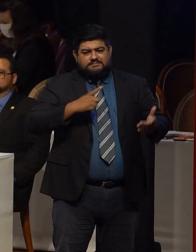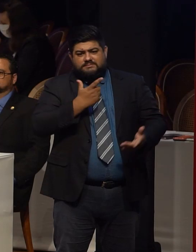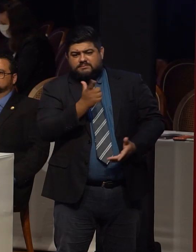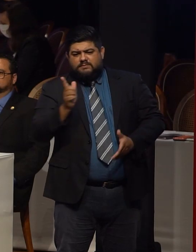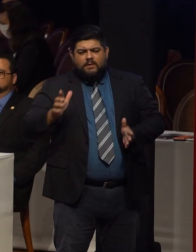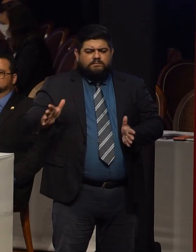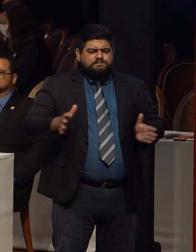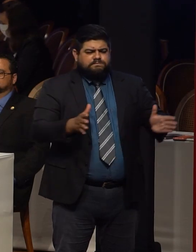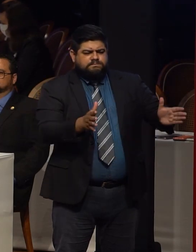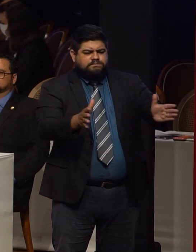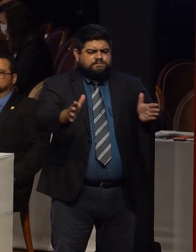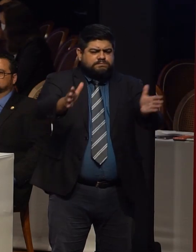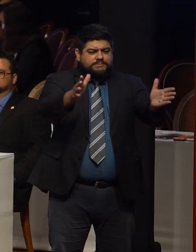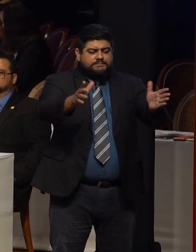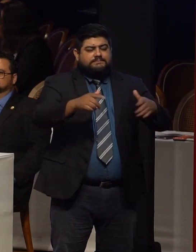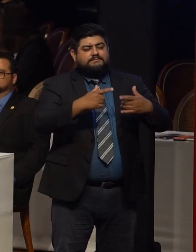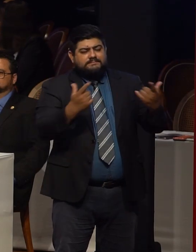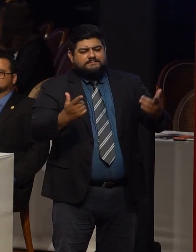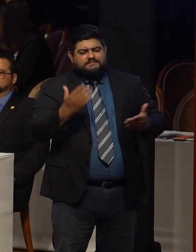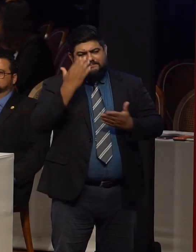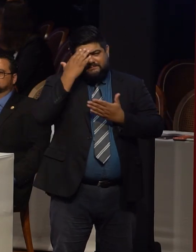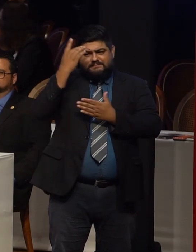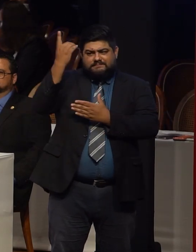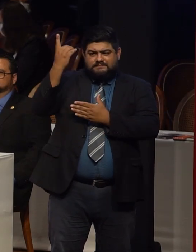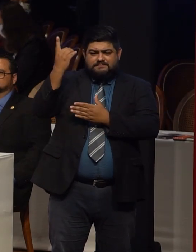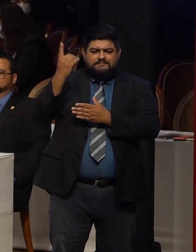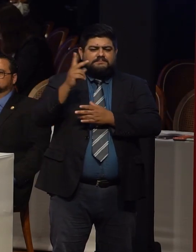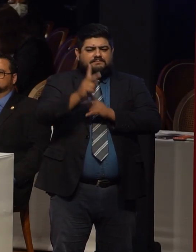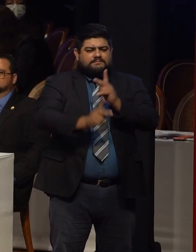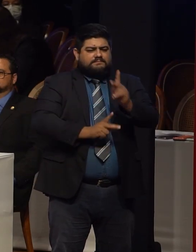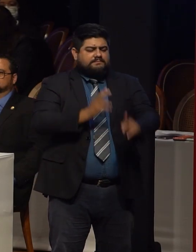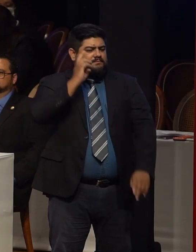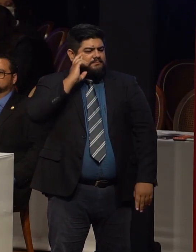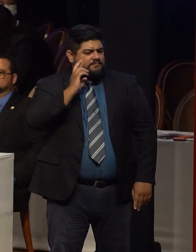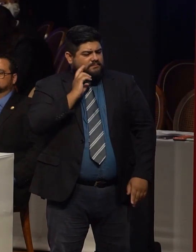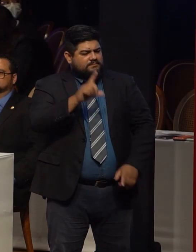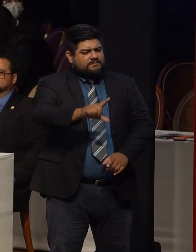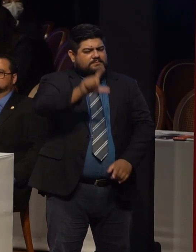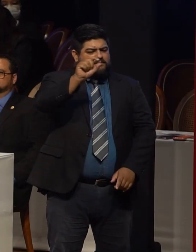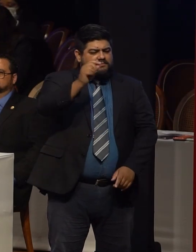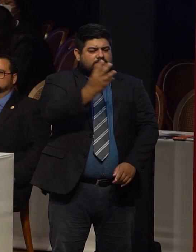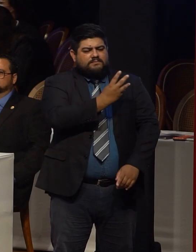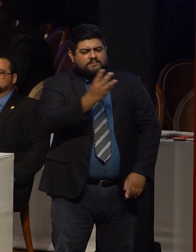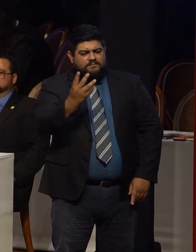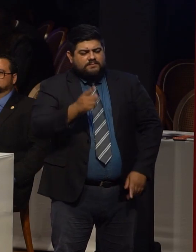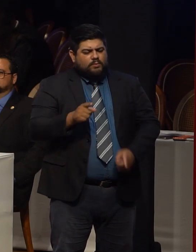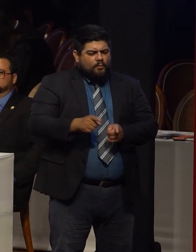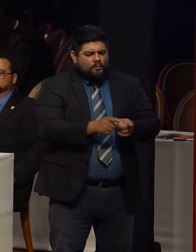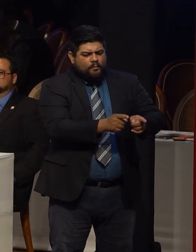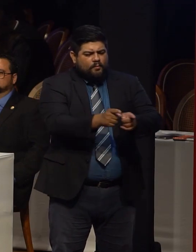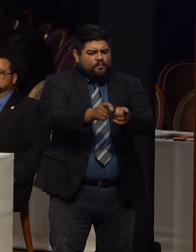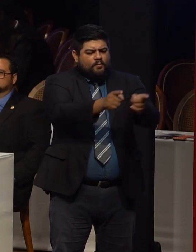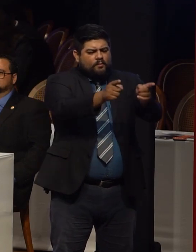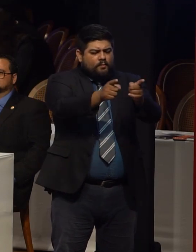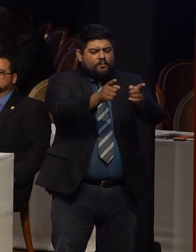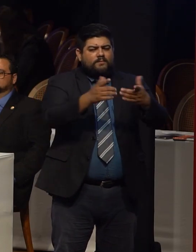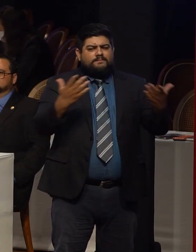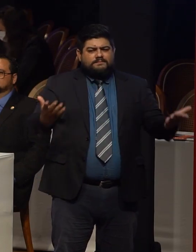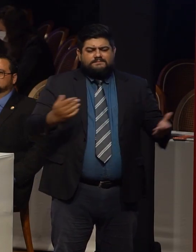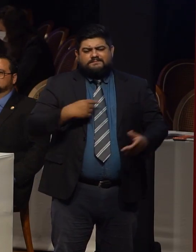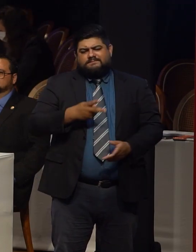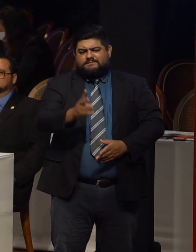caminho. Graças a Deus, o povo de Rondônia escolheu o 44, o caminho estreito, que a gente tem. Eu sempre